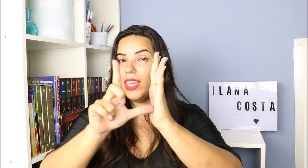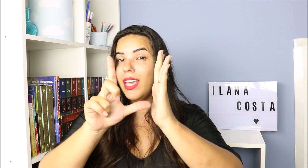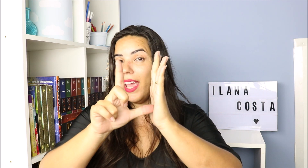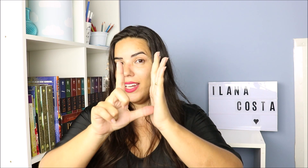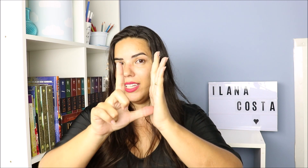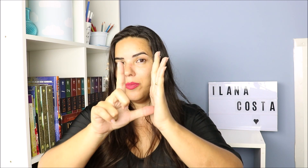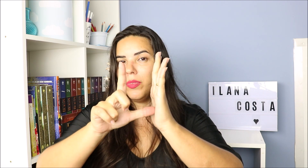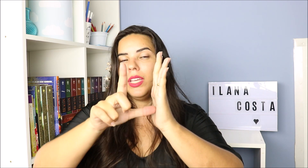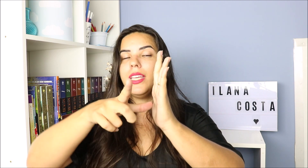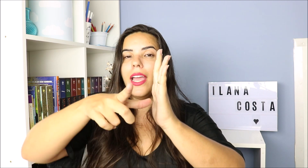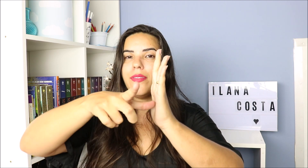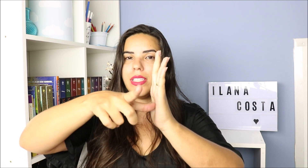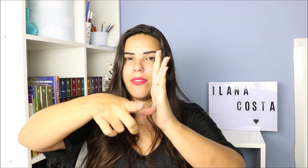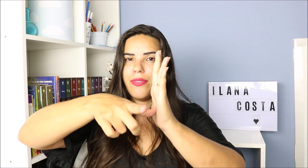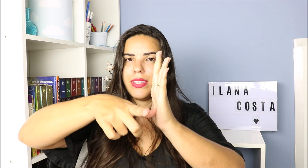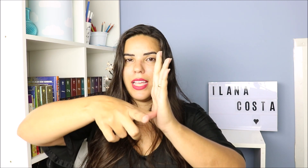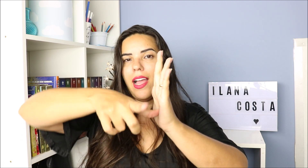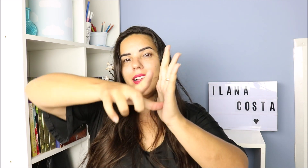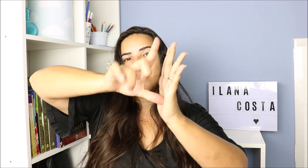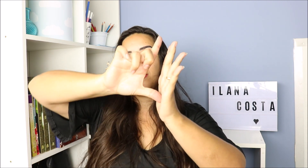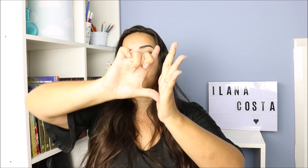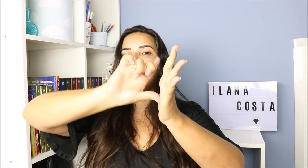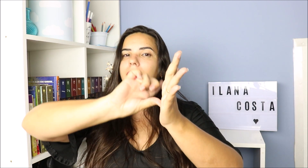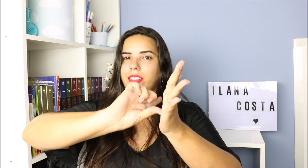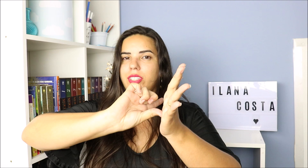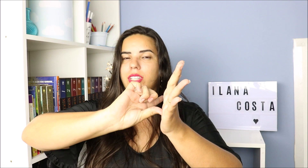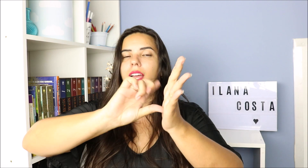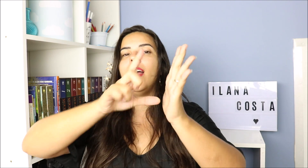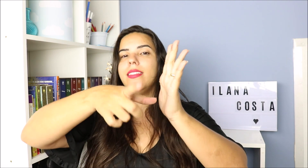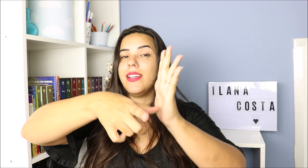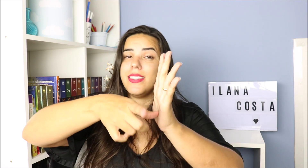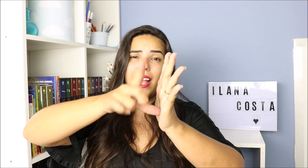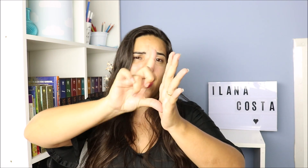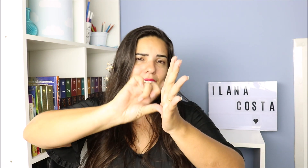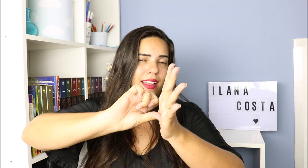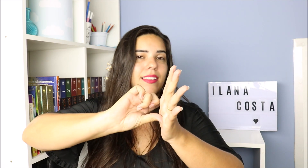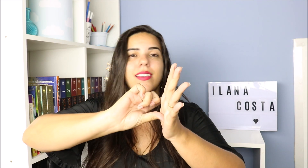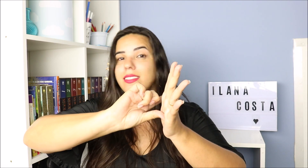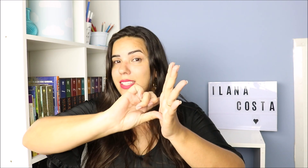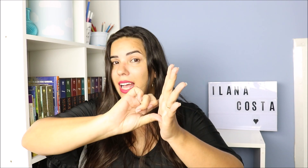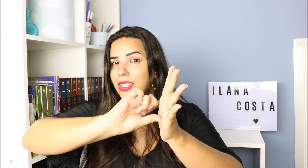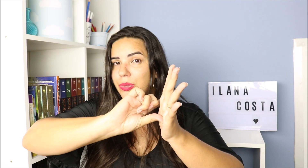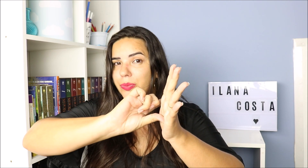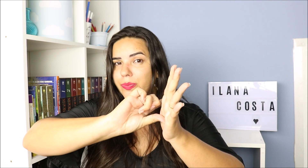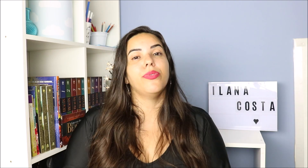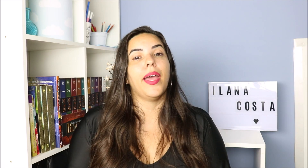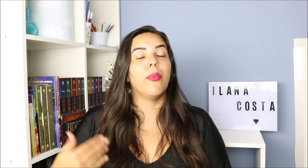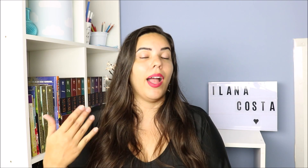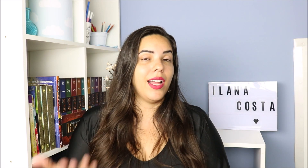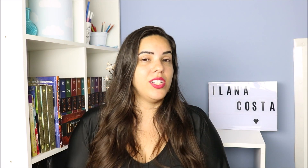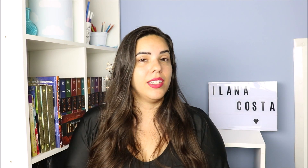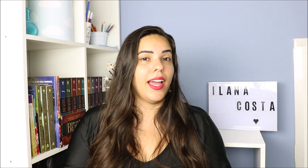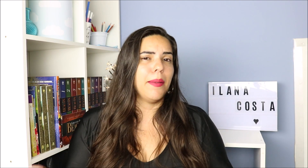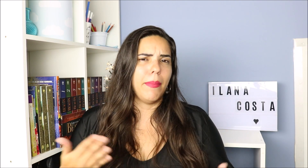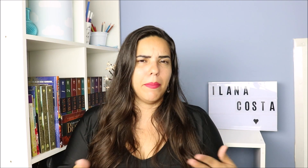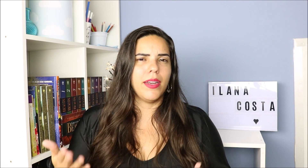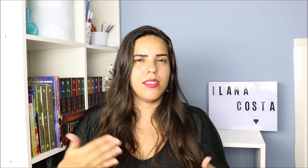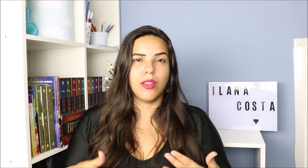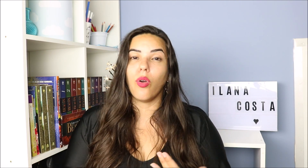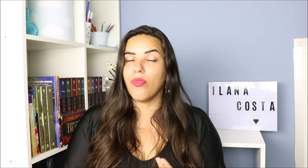em L e aí você vai fazer assim para trás. Atrasar, atrasado. O verbo adiantar é bem parecido com o